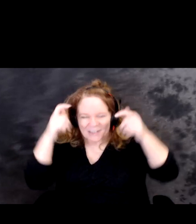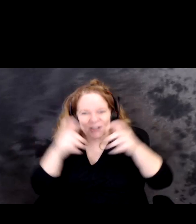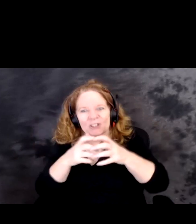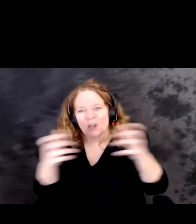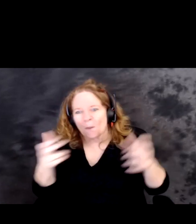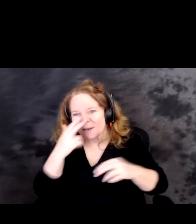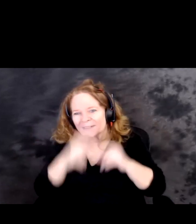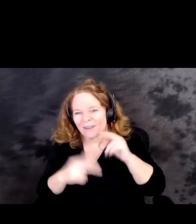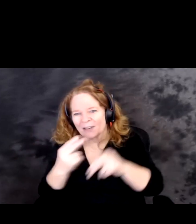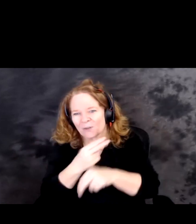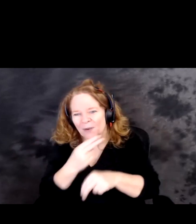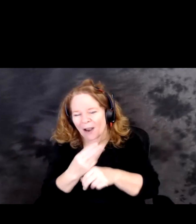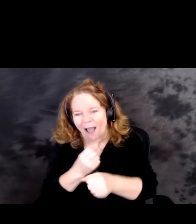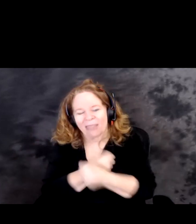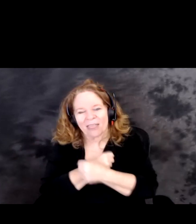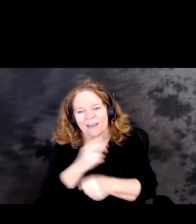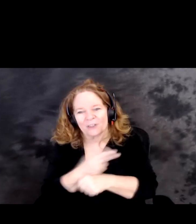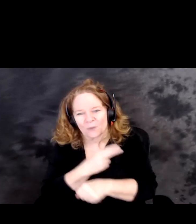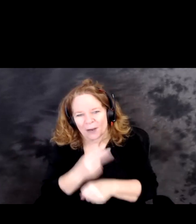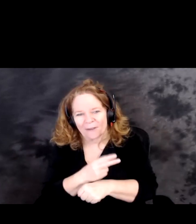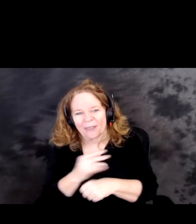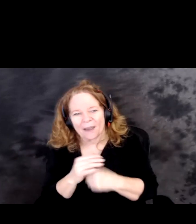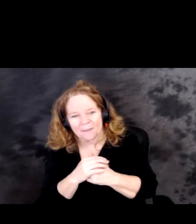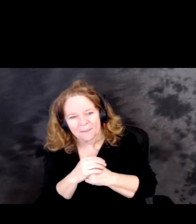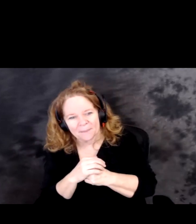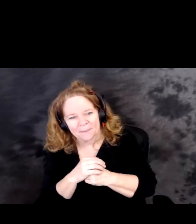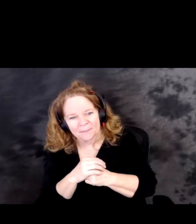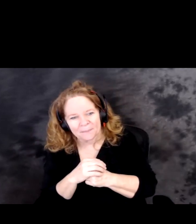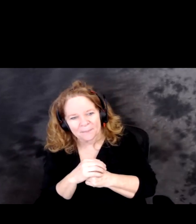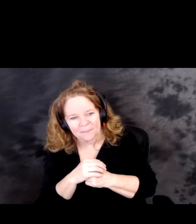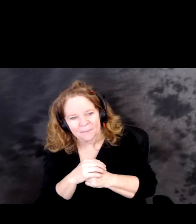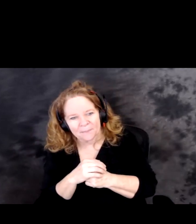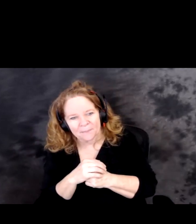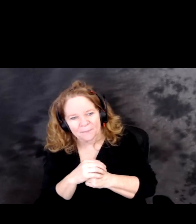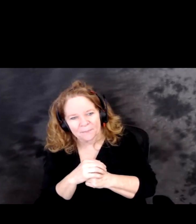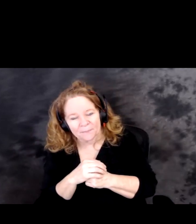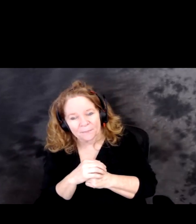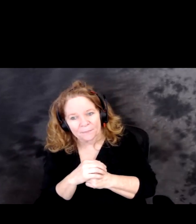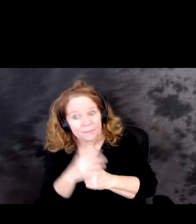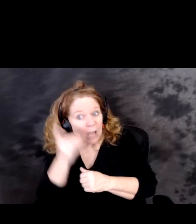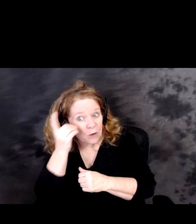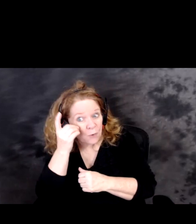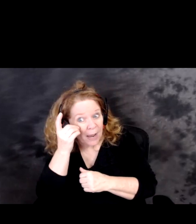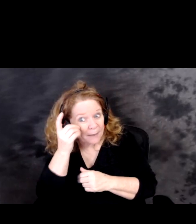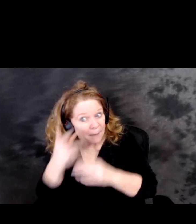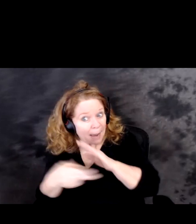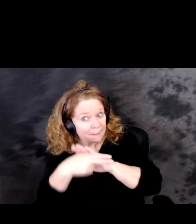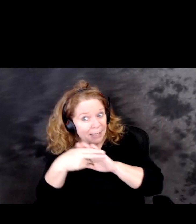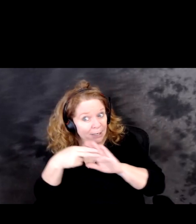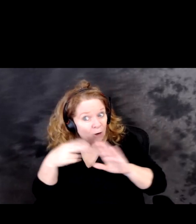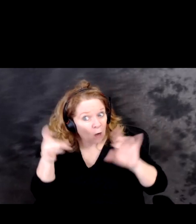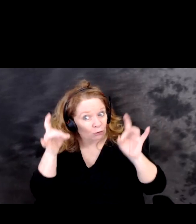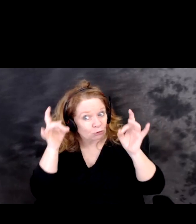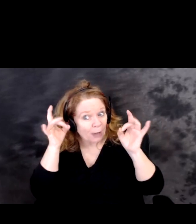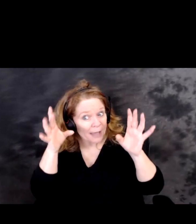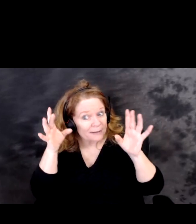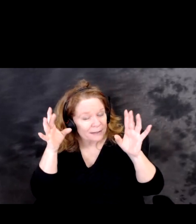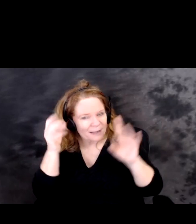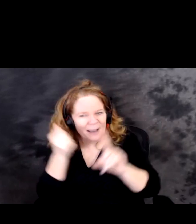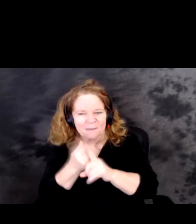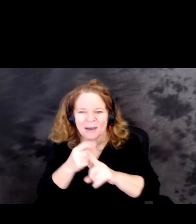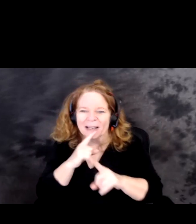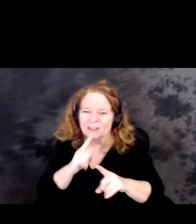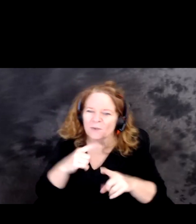Y esta, y a mí me gusta ponerme gorros en mi espectáculo. Y